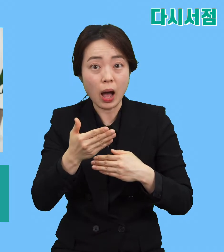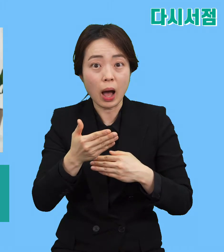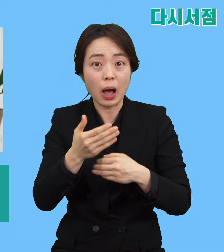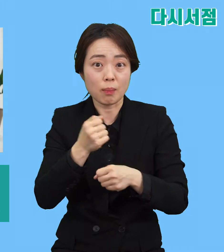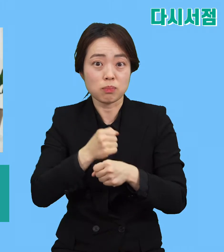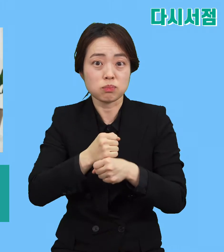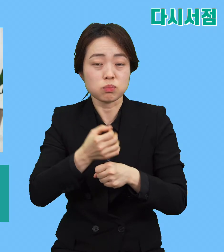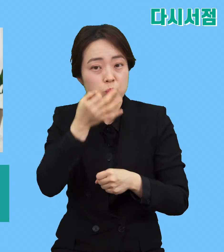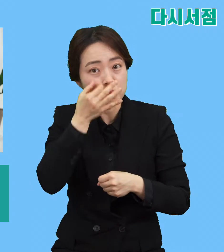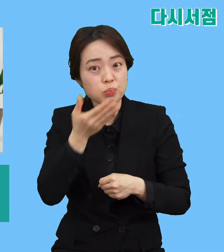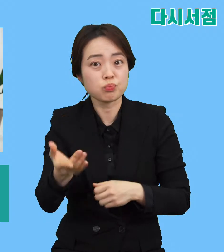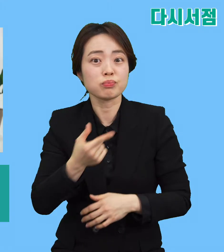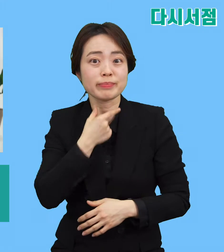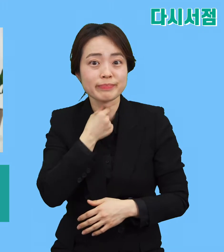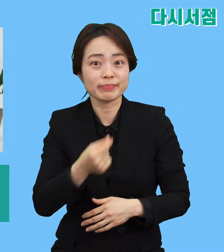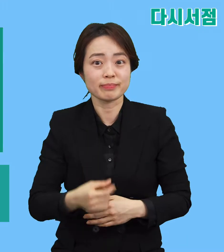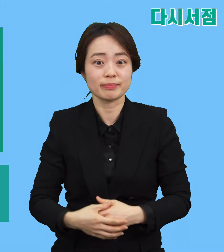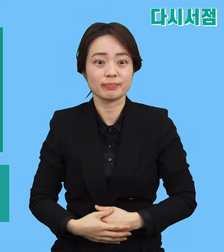했었죠.